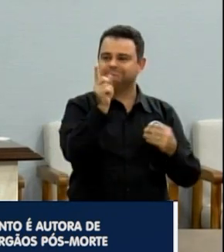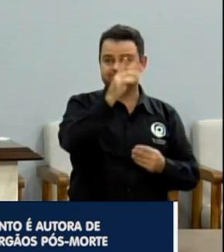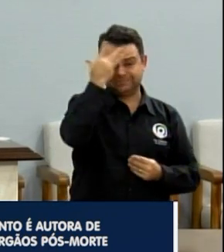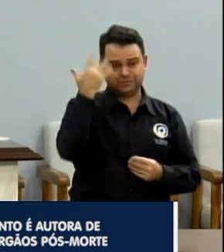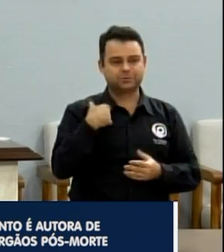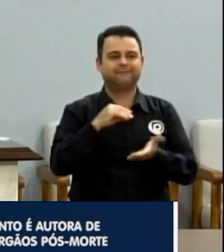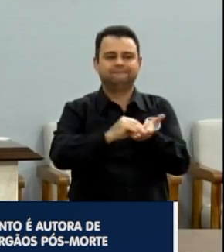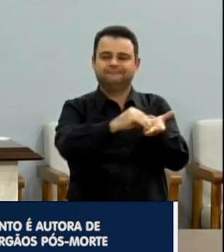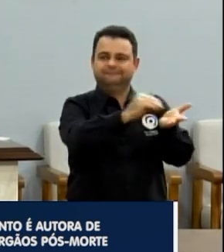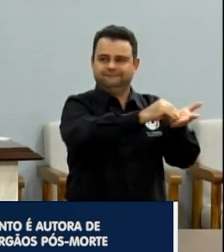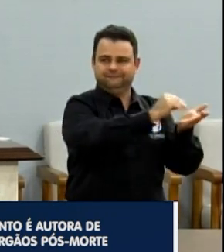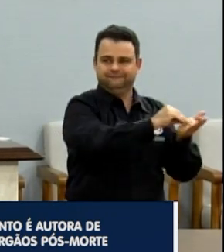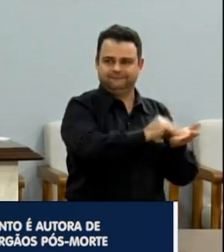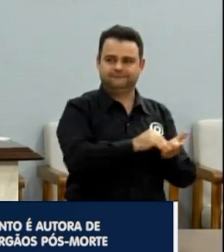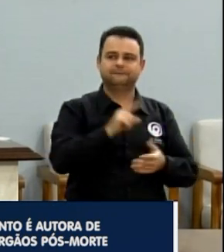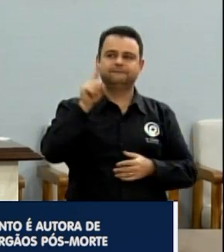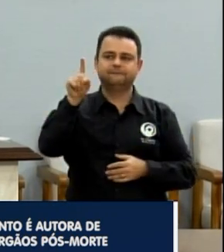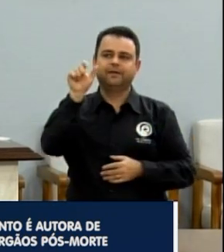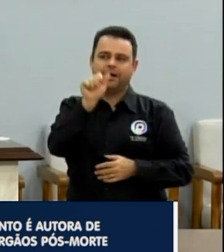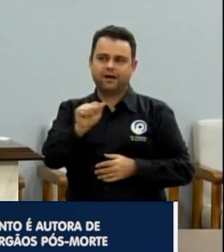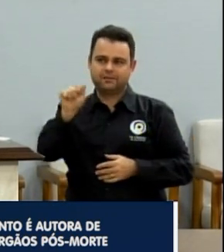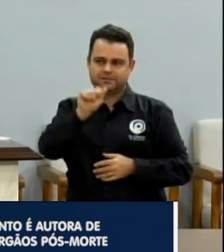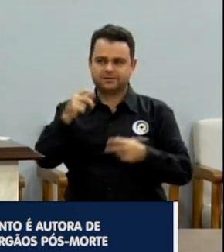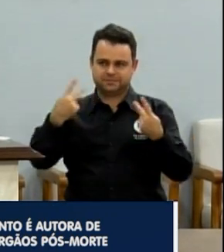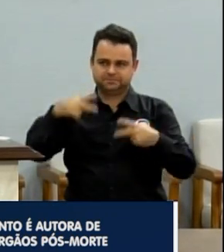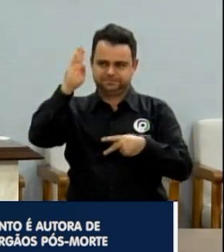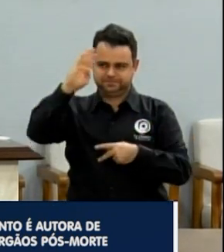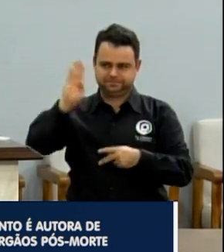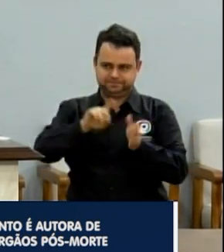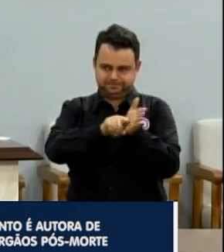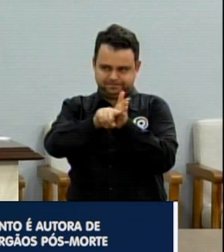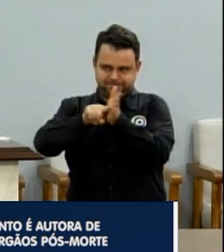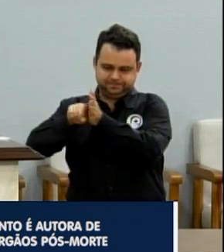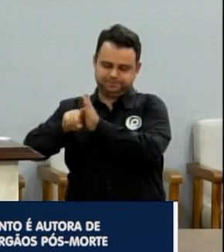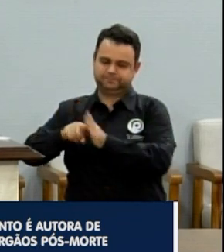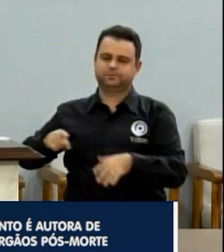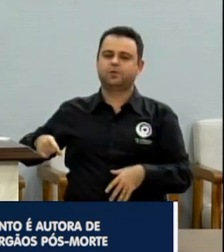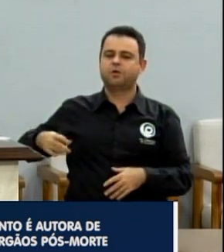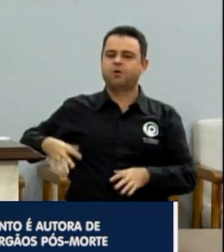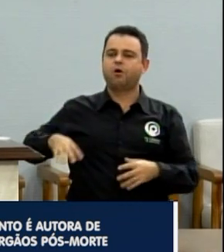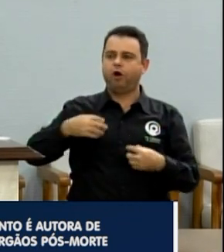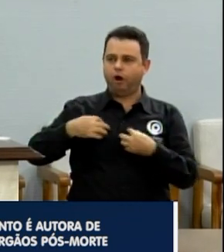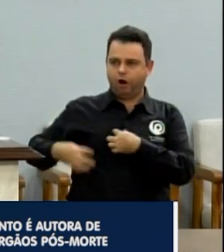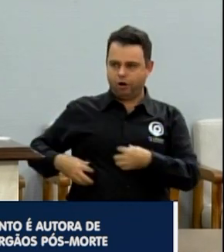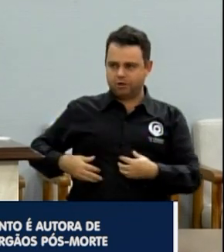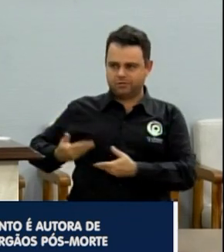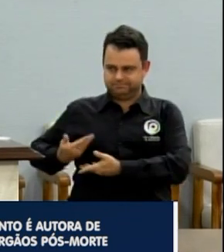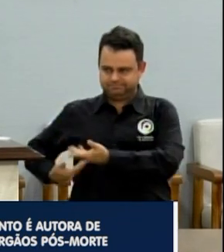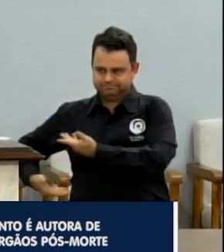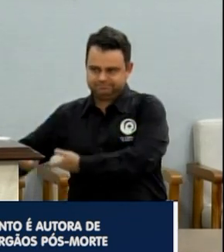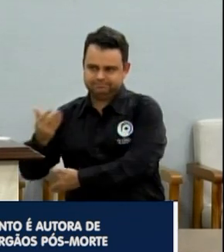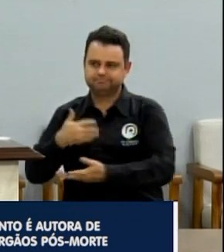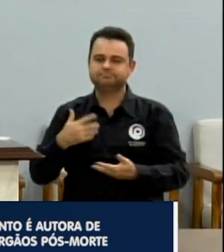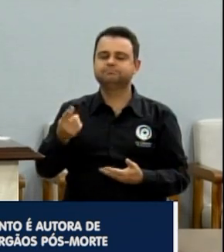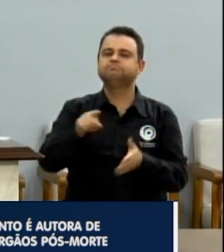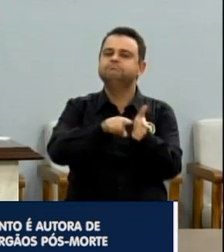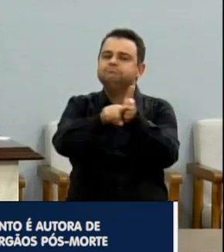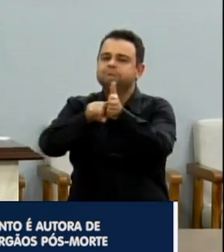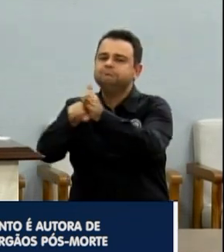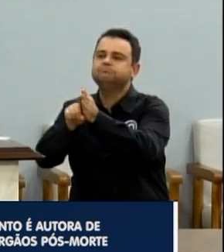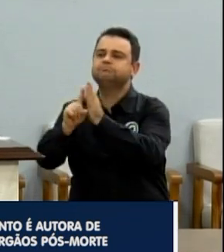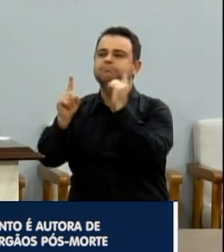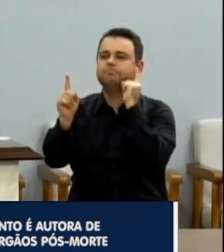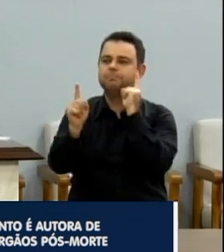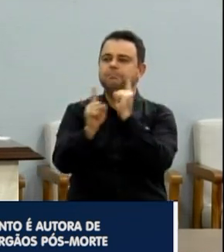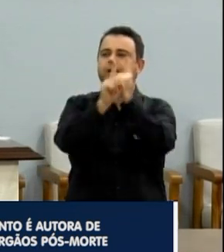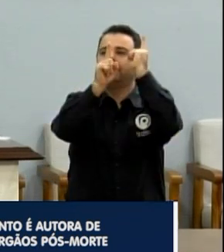Inclusive, de acordo com os dados da Associação Brasileira de Transplantados, há mais chances, de 3 a 4 vezes mais chances de